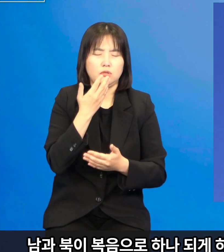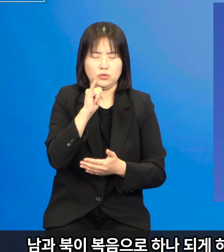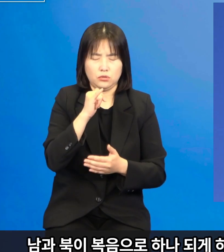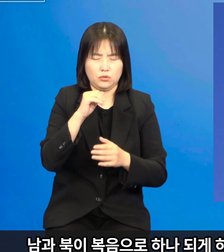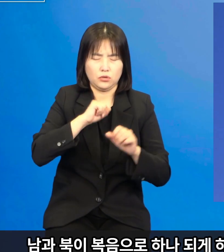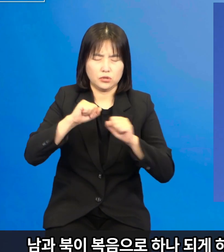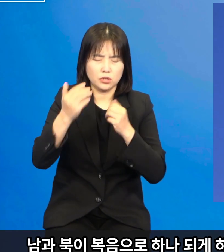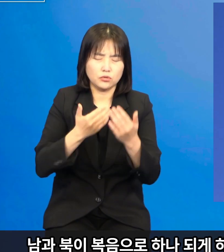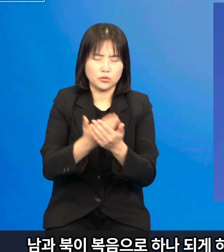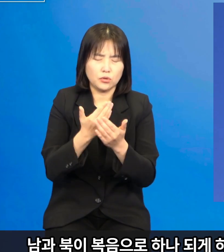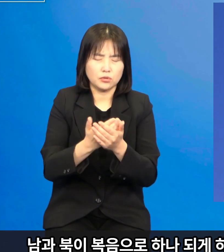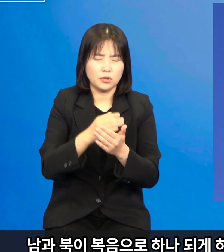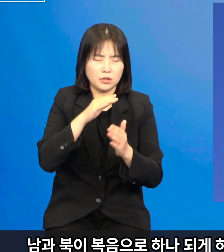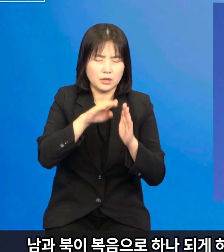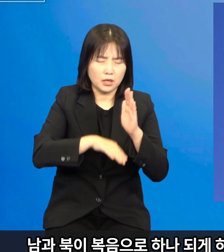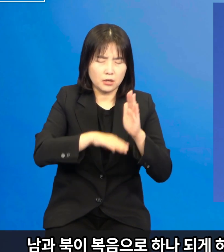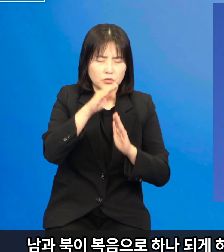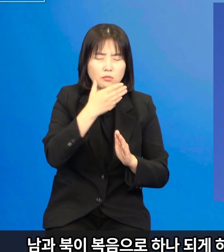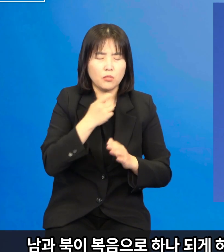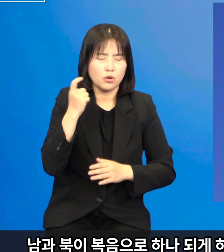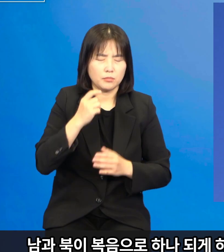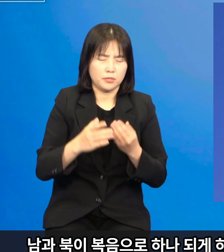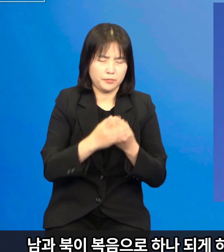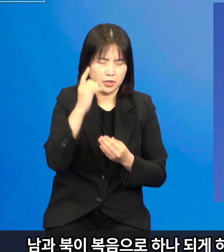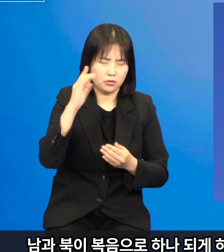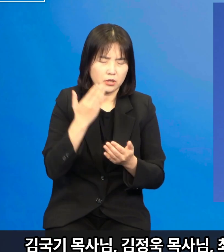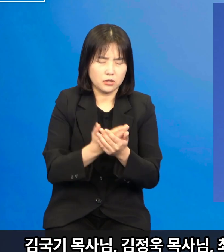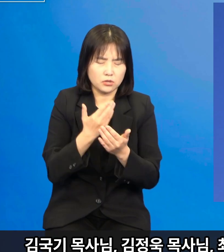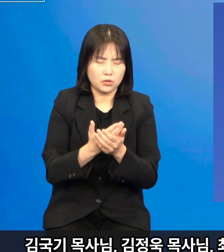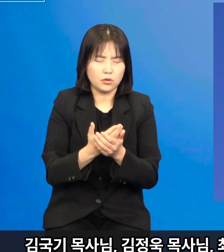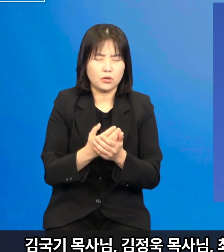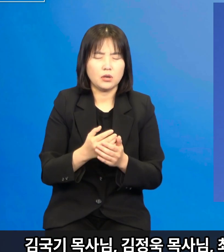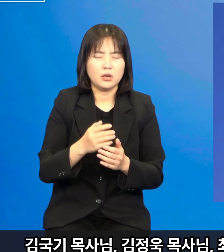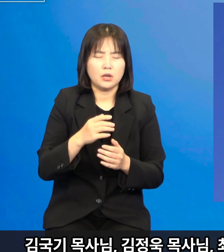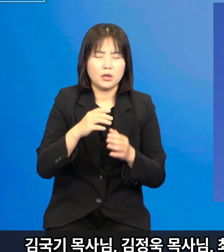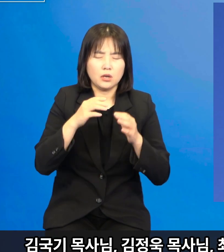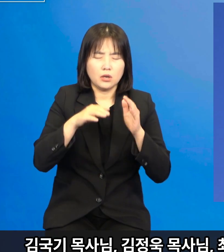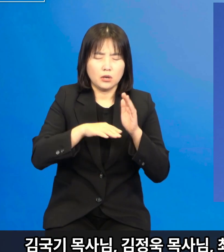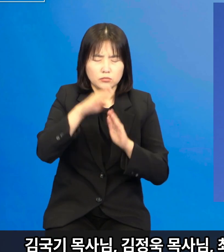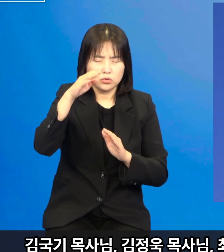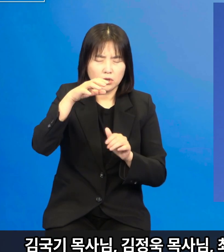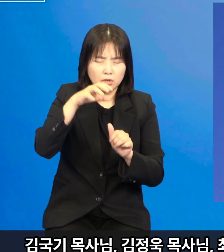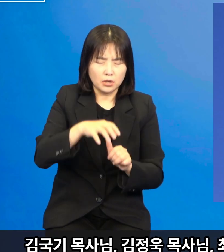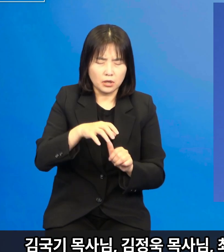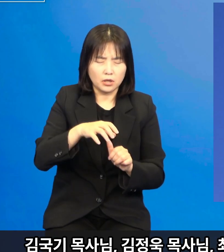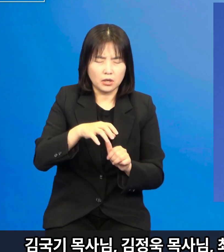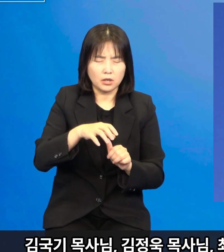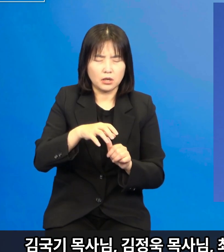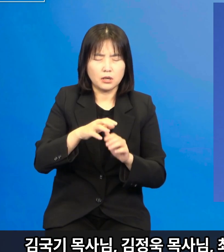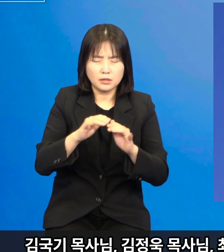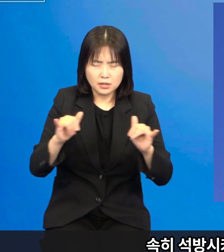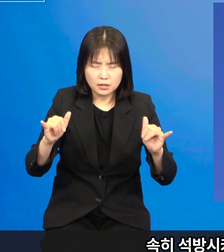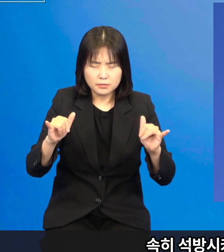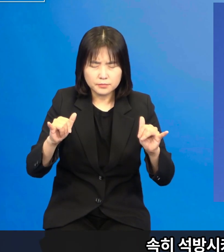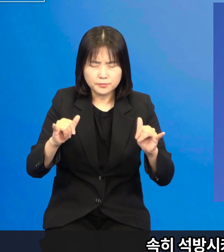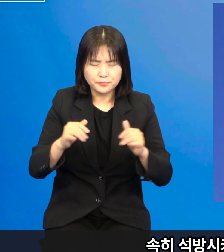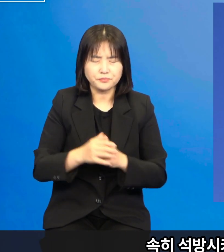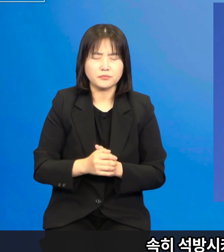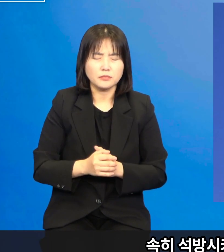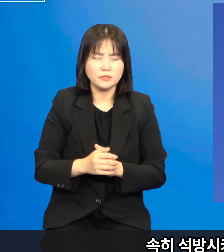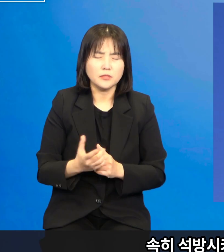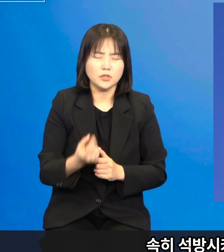주시옵소서. 남과 북이 복음으로 하나 되게 하여 주시며, 북한에 억눌려 있는 자들 김국기, 김정은 목사님, 최충길 선교사님, 장문석 집사님을